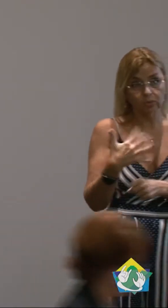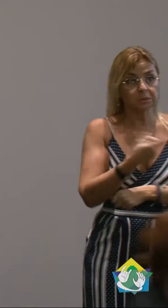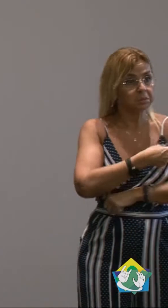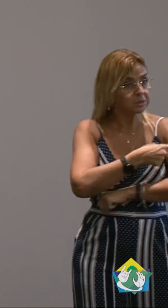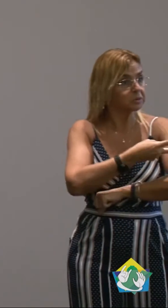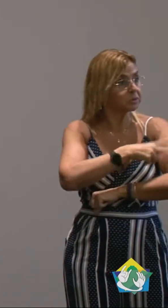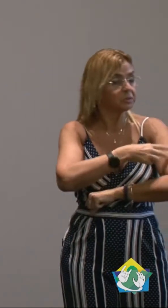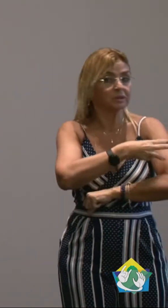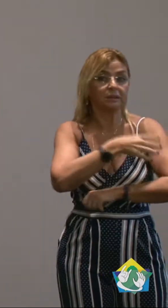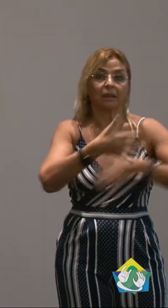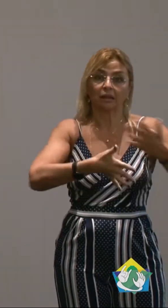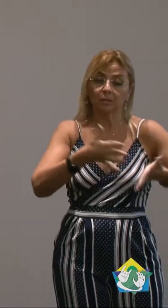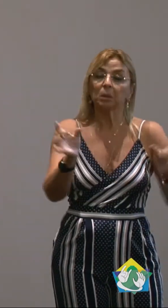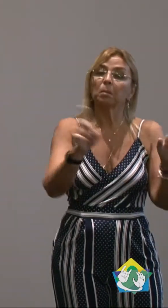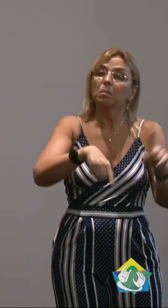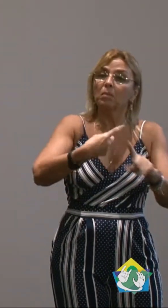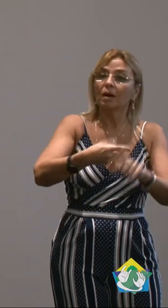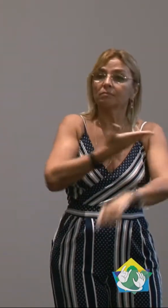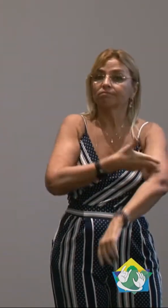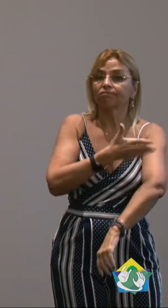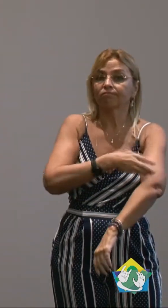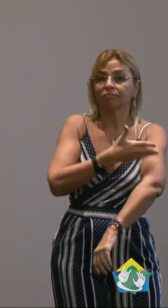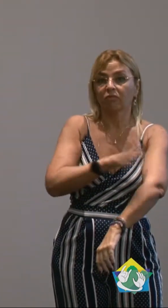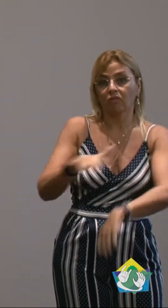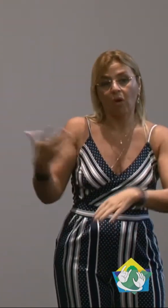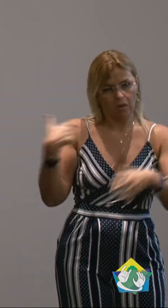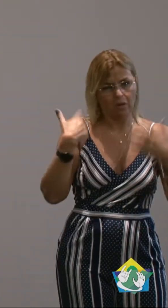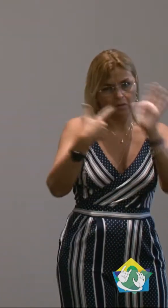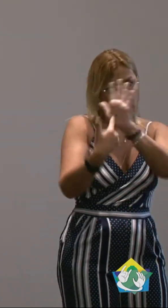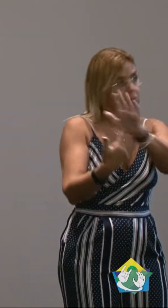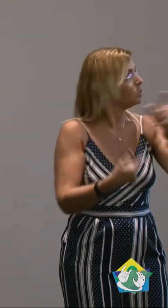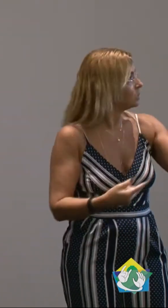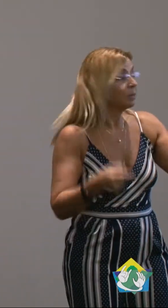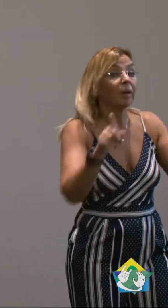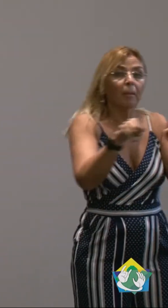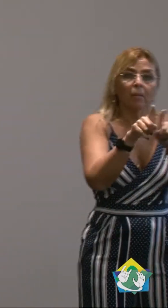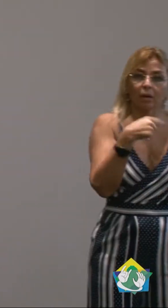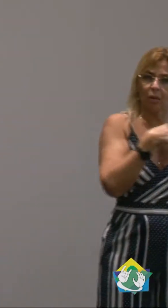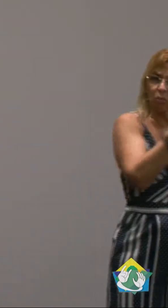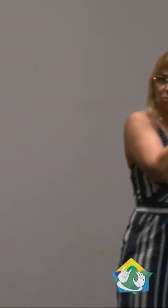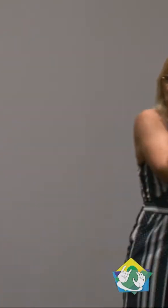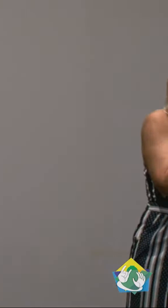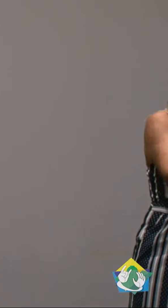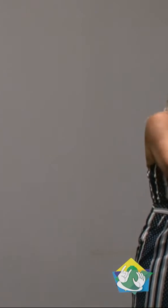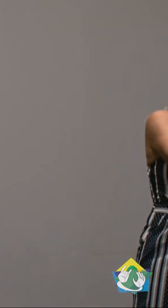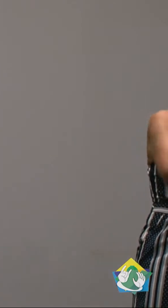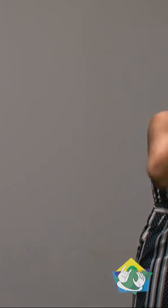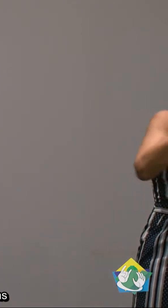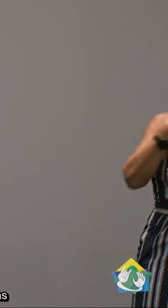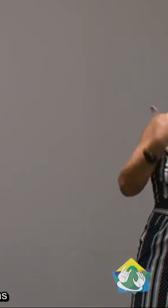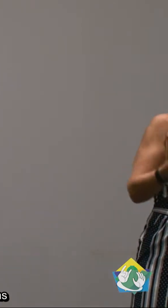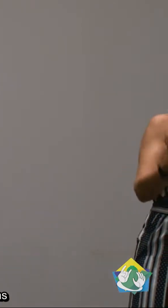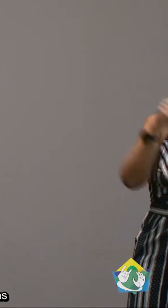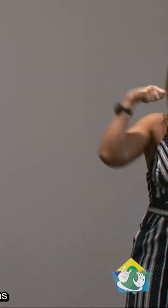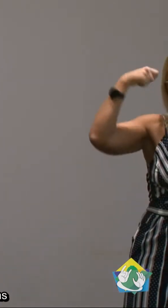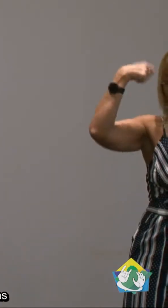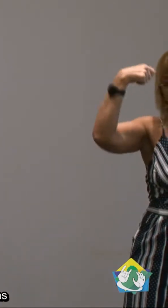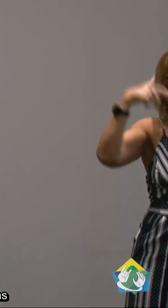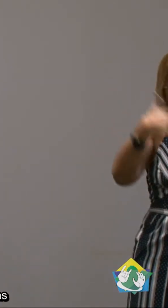há 30 anos. A minha experiência já é extensa na área de educação. Há 30 anos já trabalhei